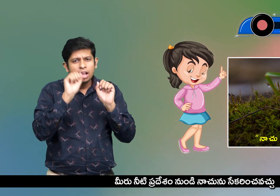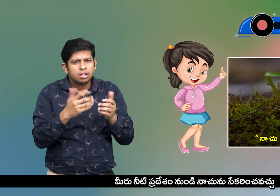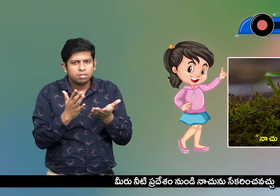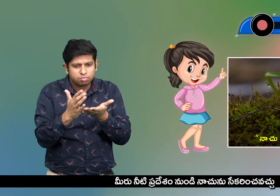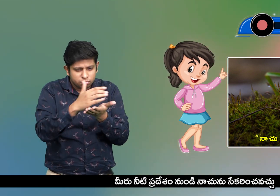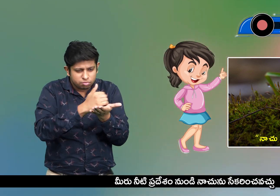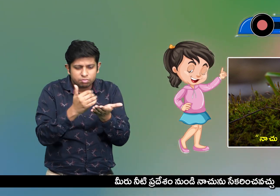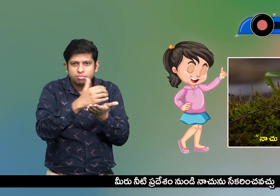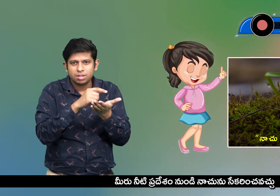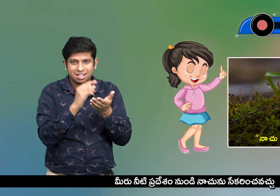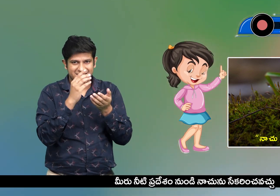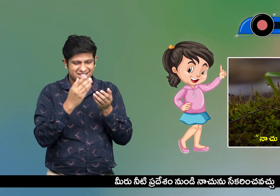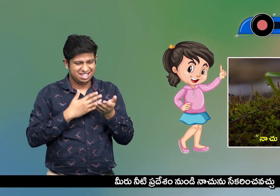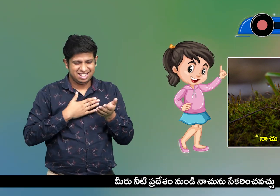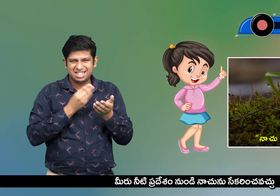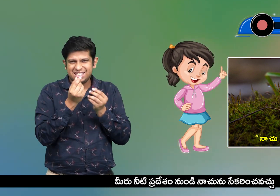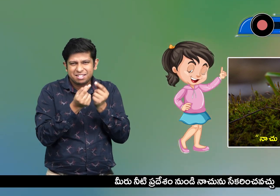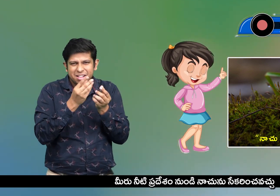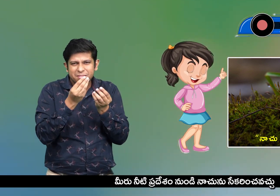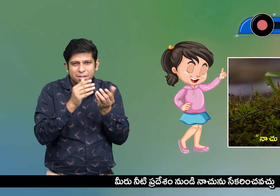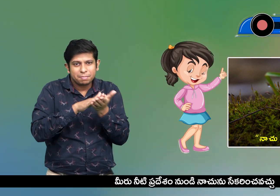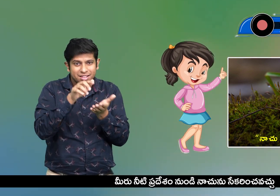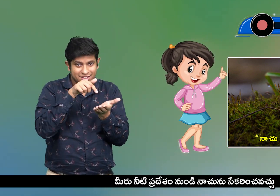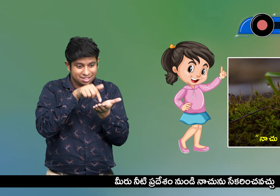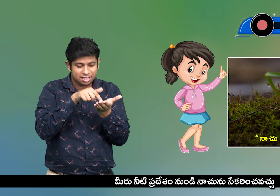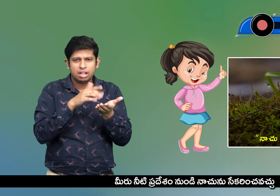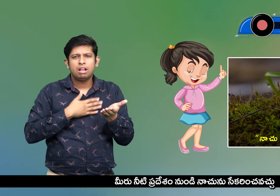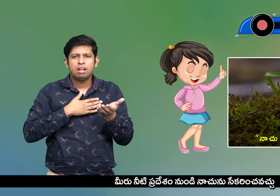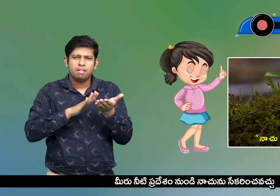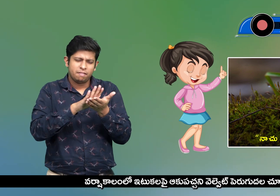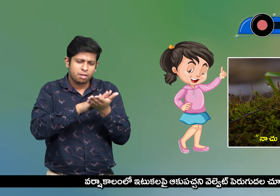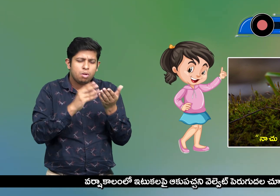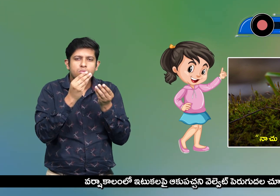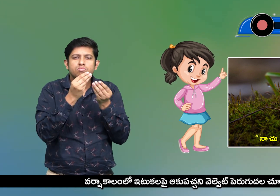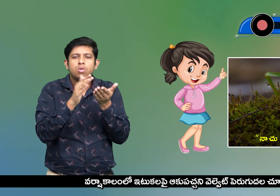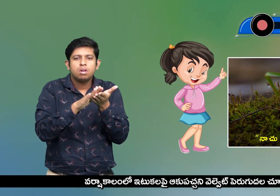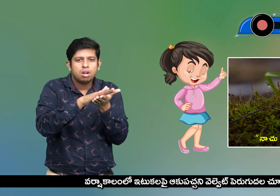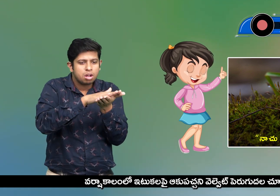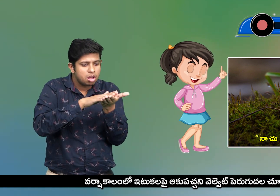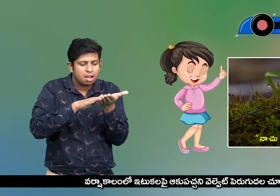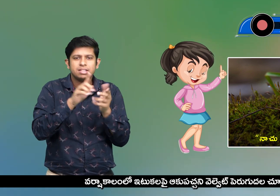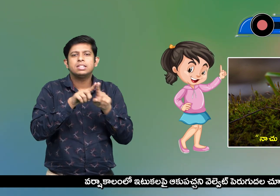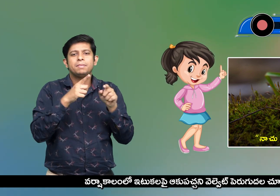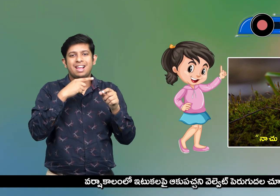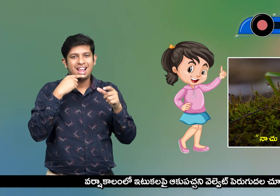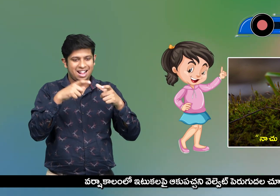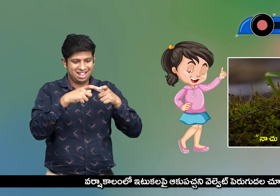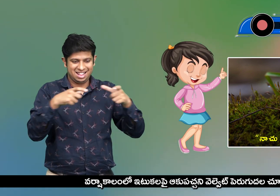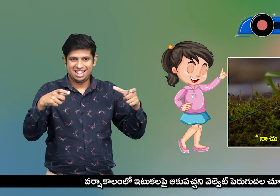మీరు నీరు ఉన్న ప్రదేశం నుండి నాచులను సేకరించవచ్చు. వర్షాకాలం సమయంలో ఇటుకలపై పచ్చని